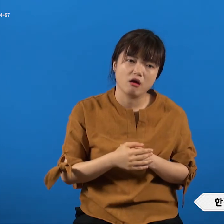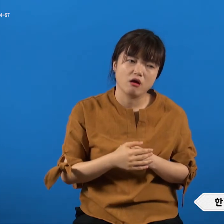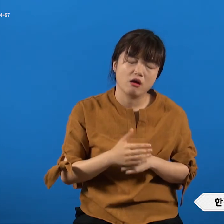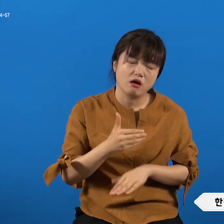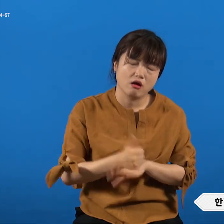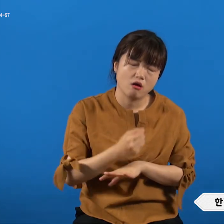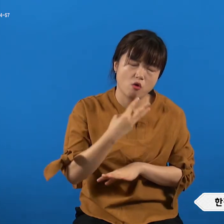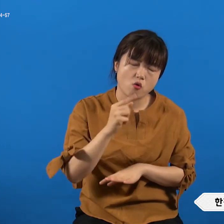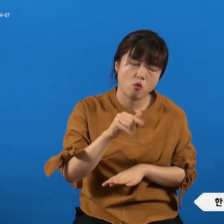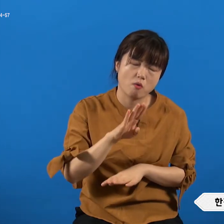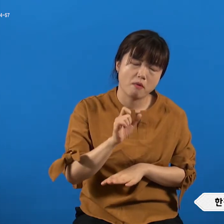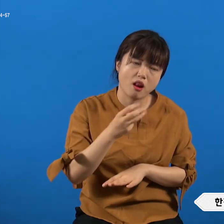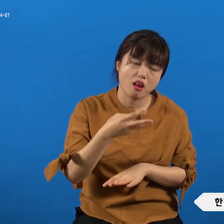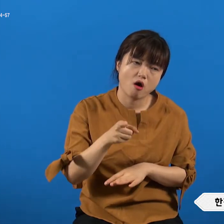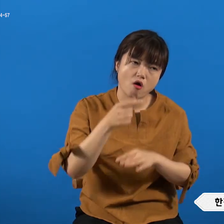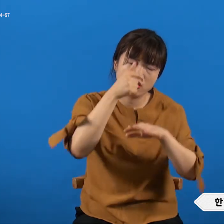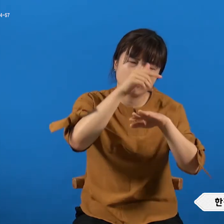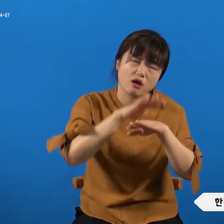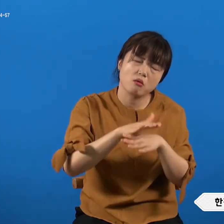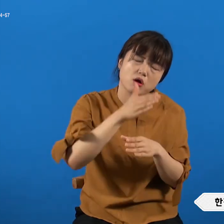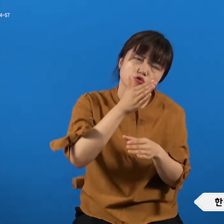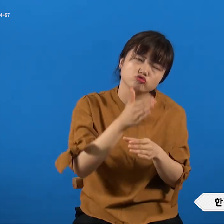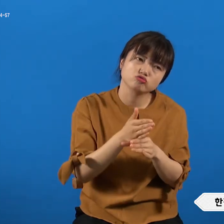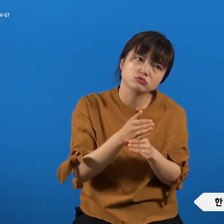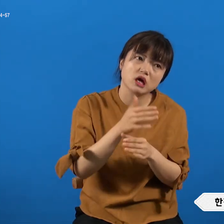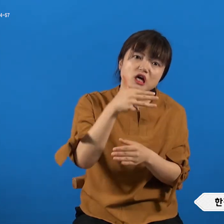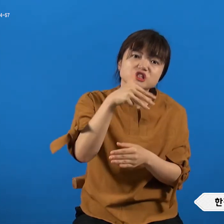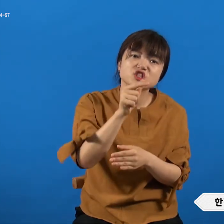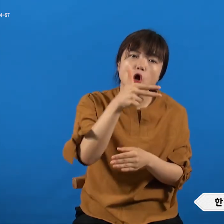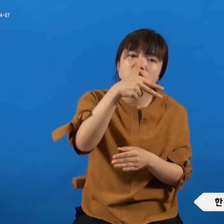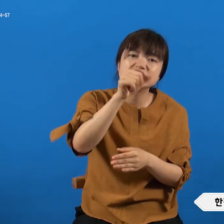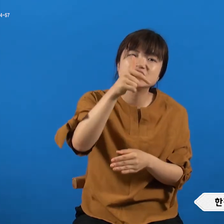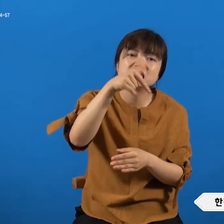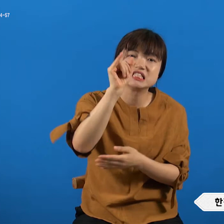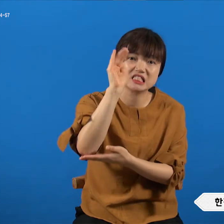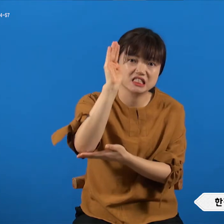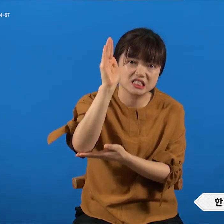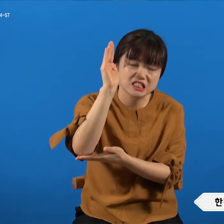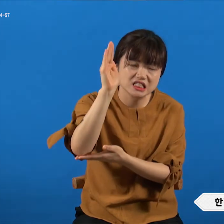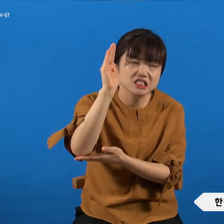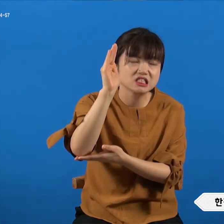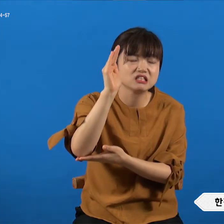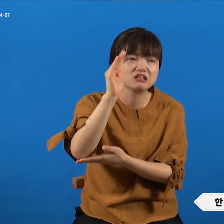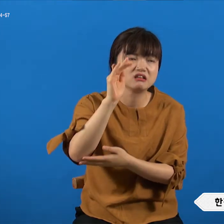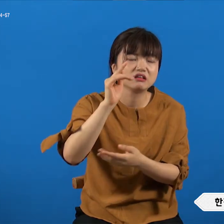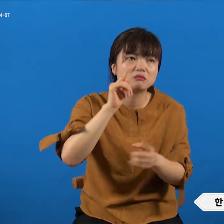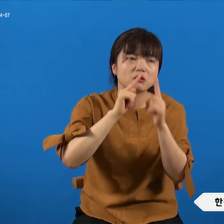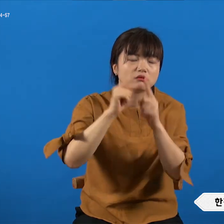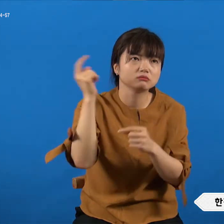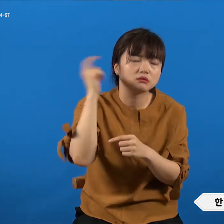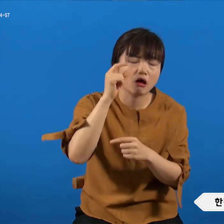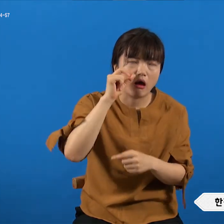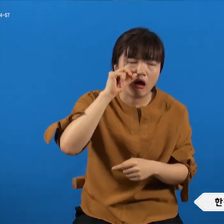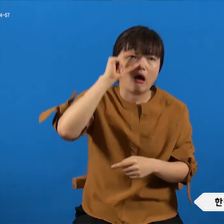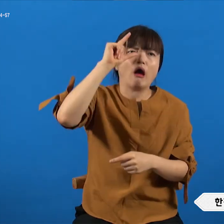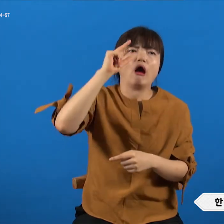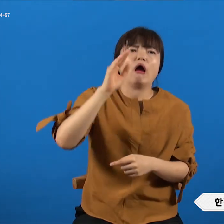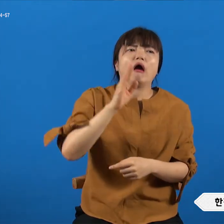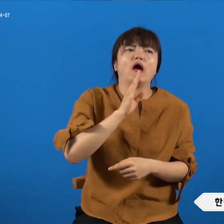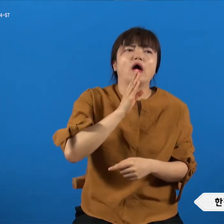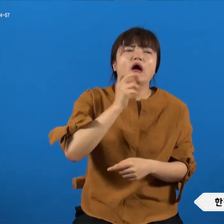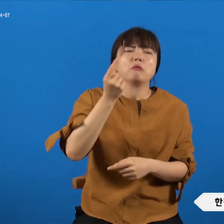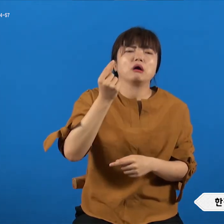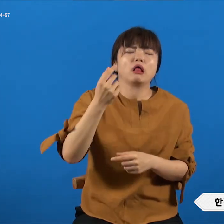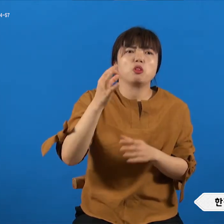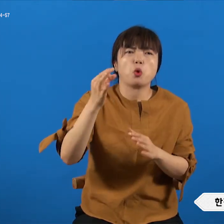그러다가 이 록펠러가 예배를 드리다가 청지기에 대한 말씀을 들으면서 크게 깨달았습니다. 돈은